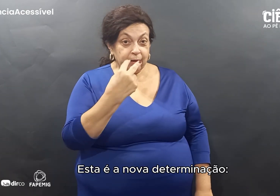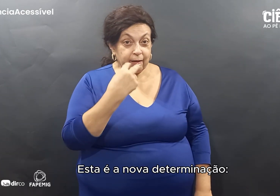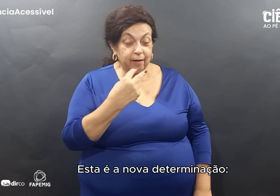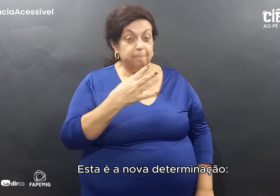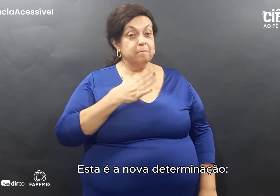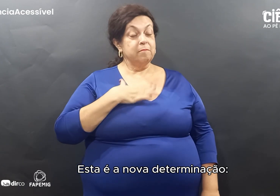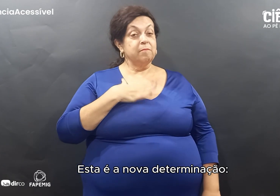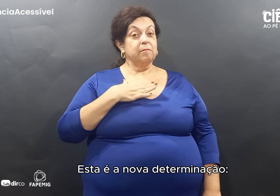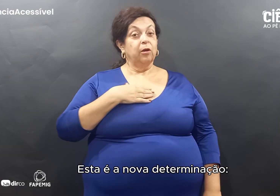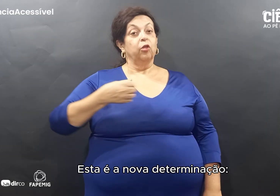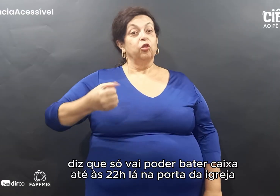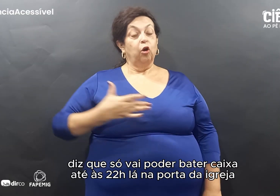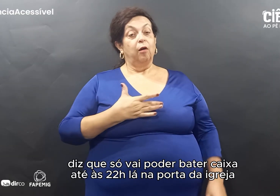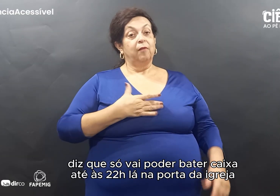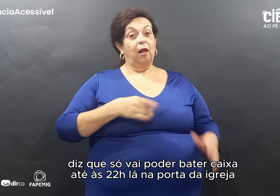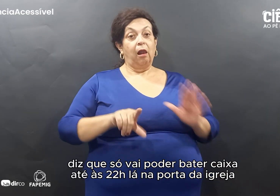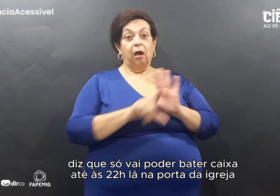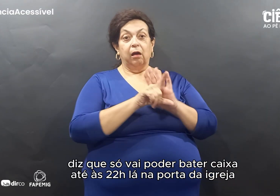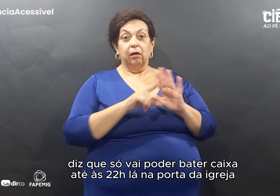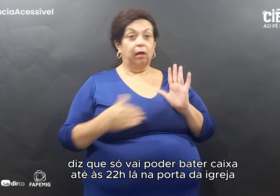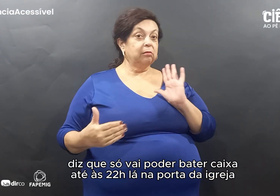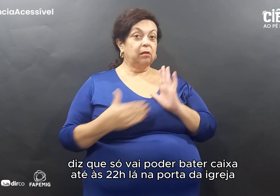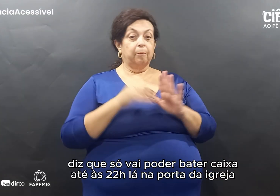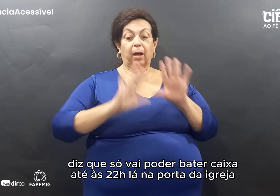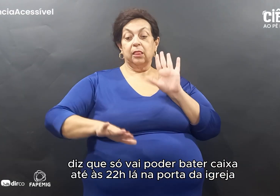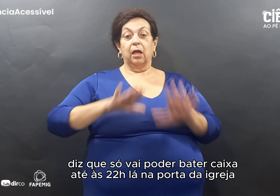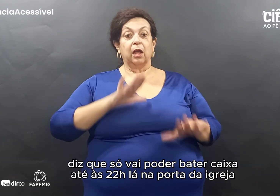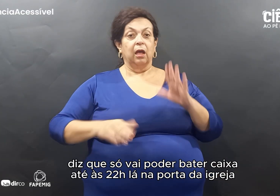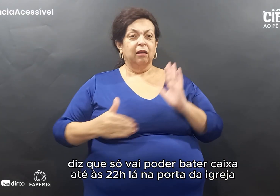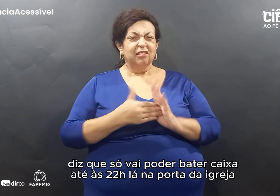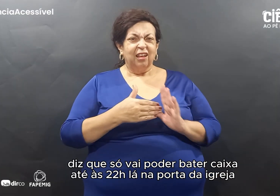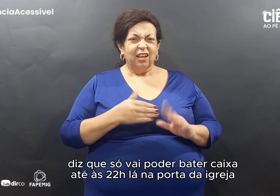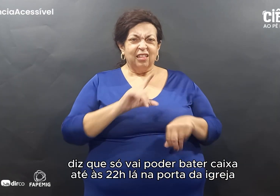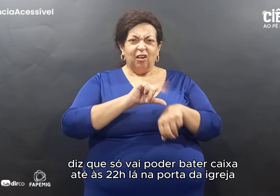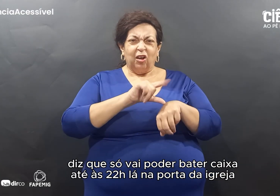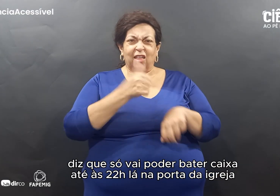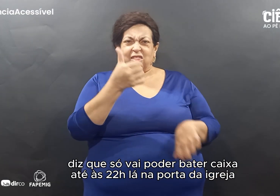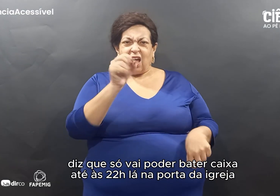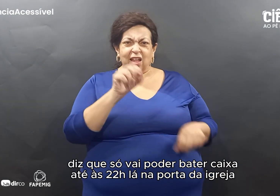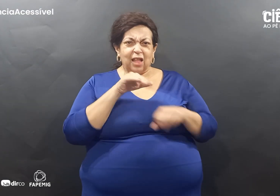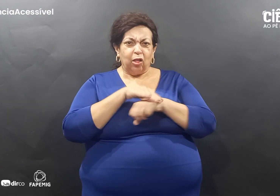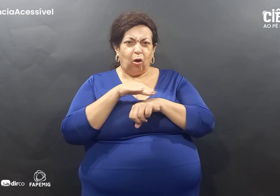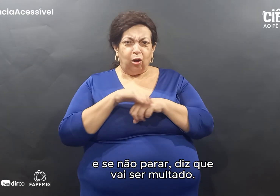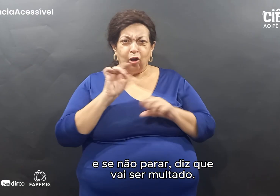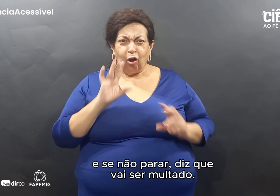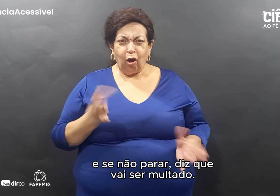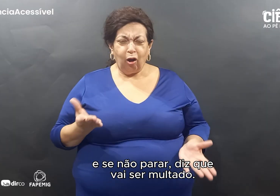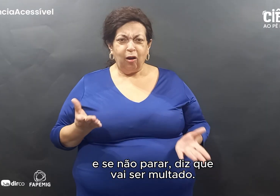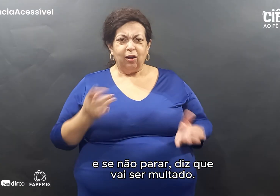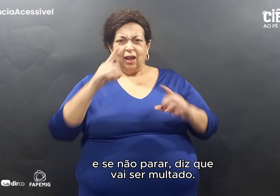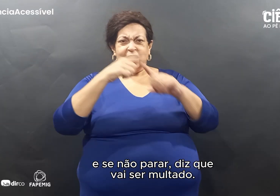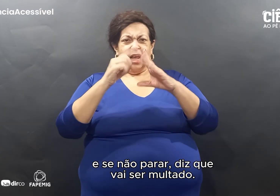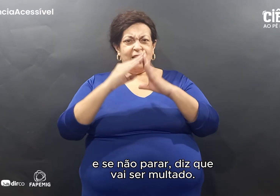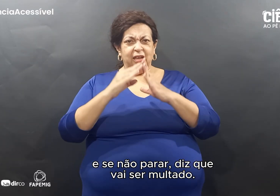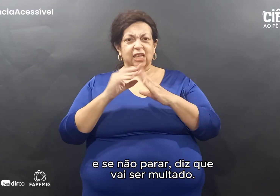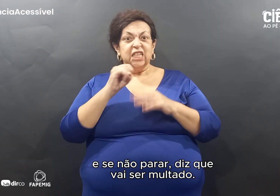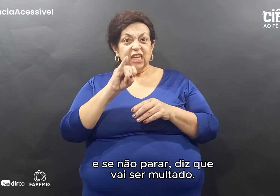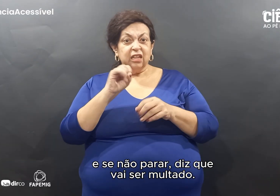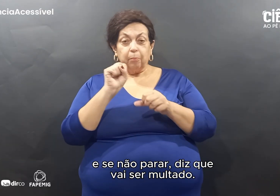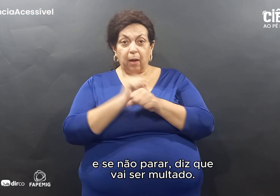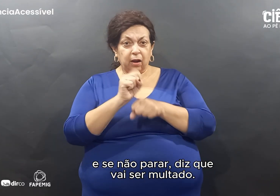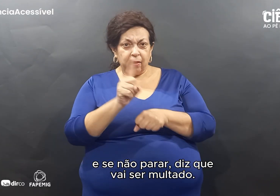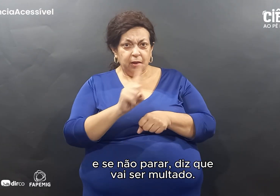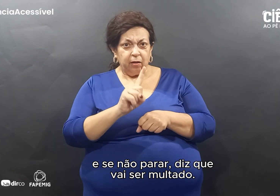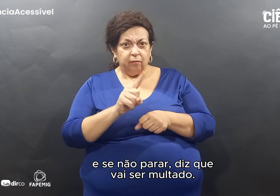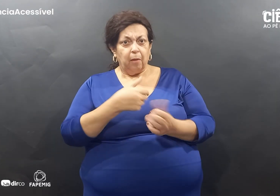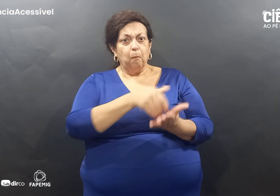Essa é a nova determinação. Diz que só vai poder bater caixa até as 22 horas lá na porta da igreja. E se não parar, diz que